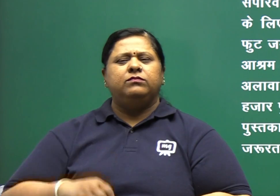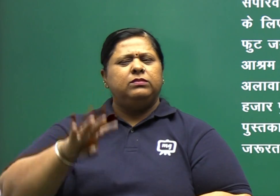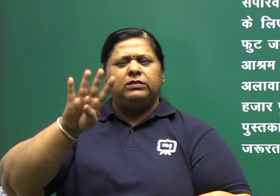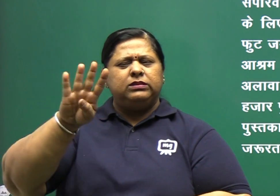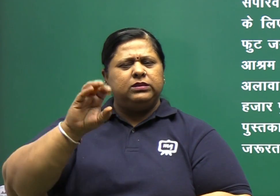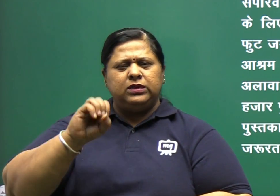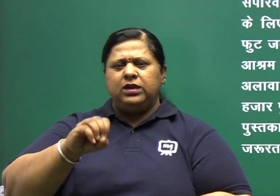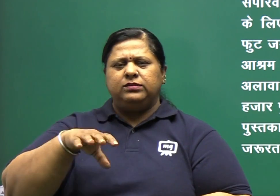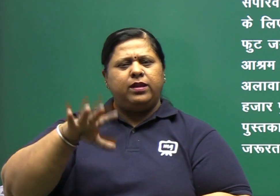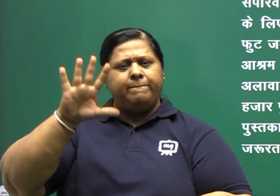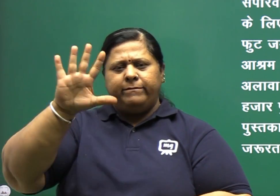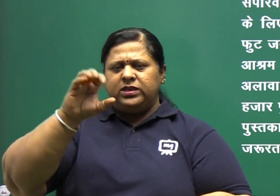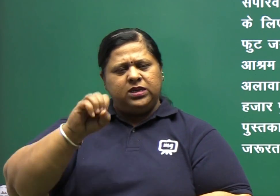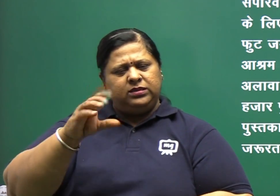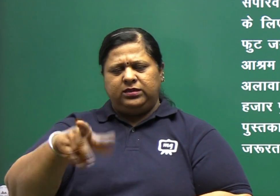40 से 50 थी